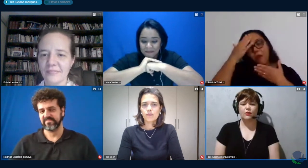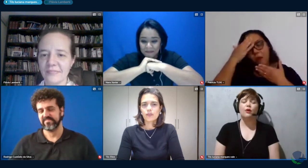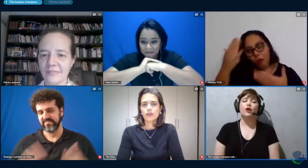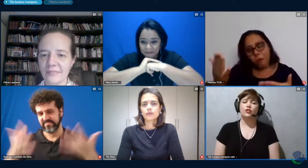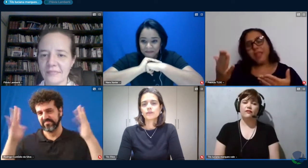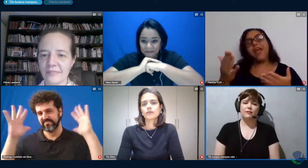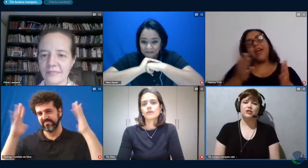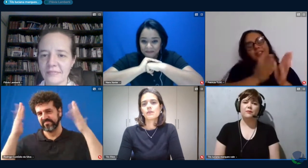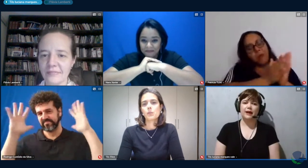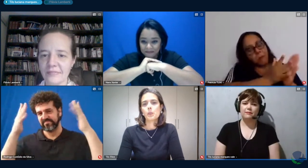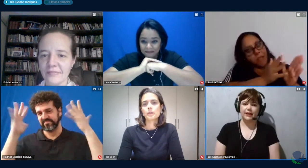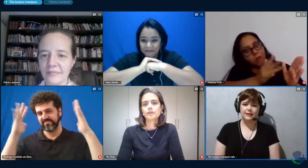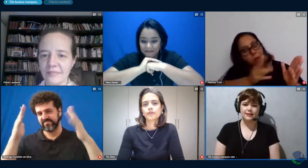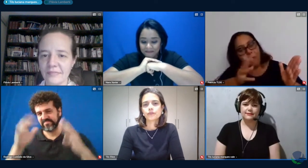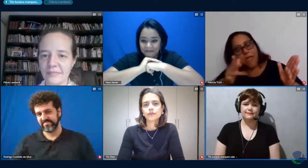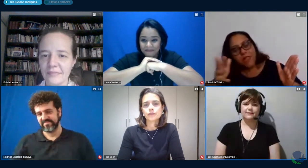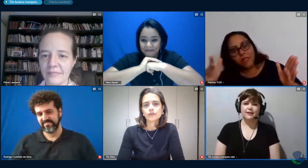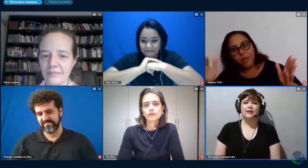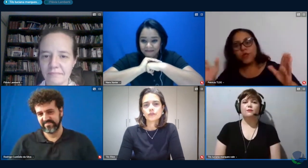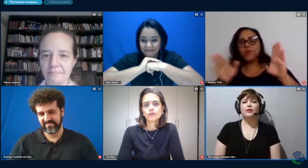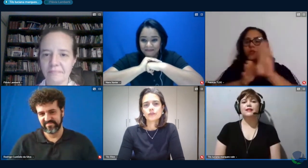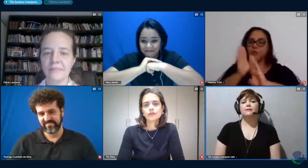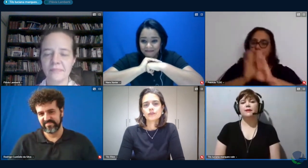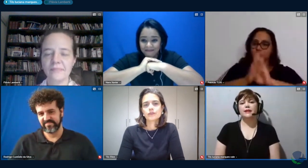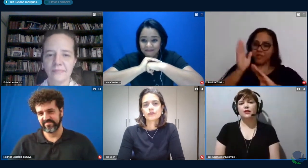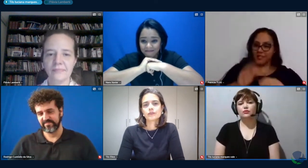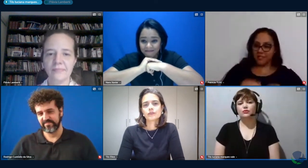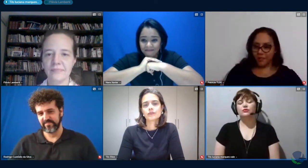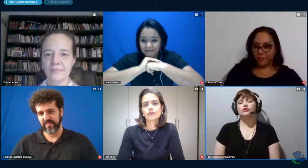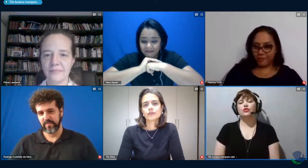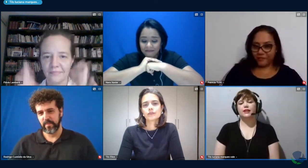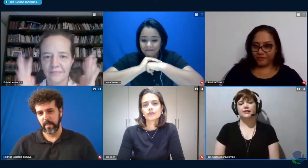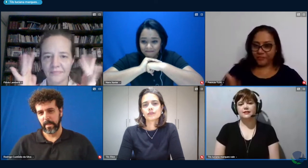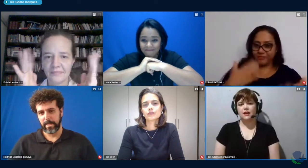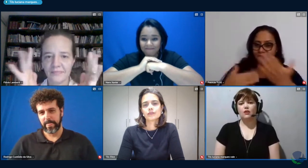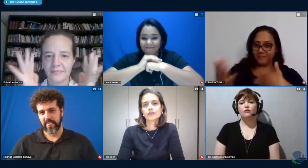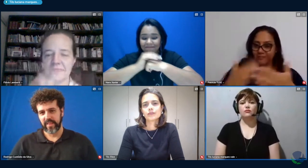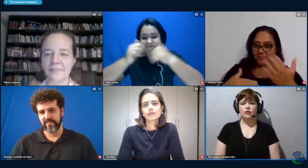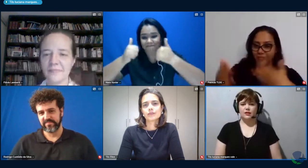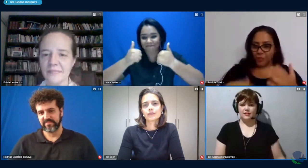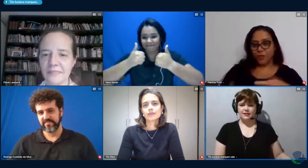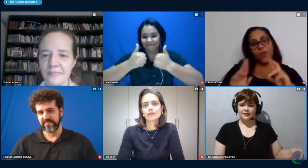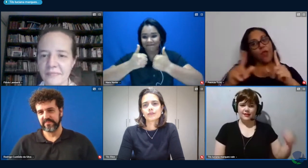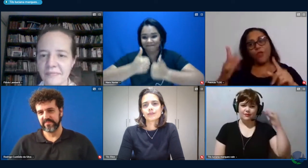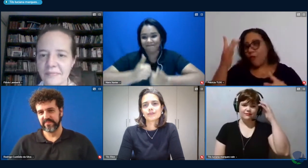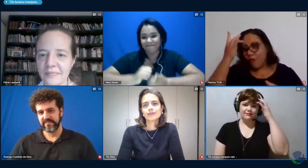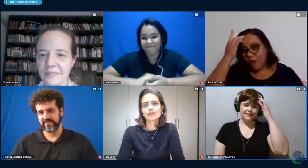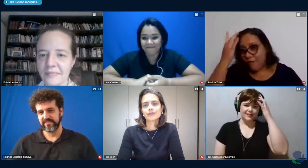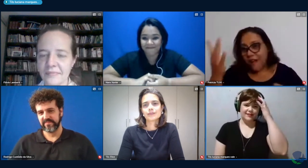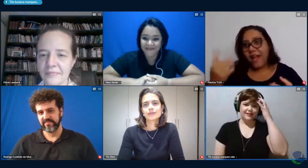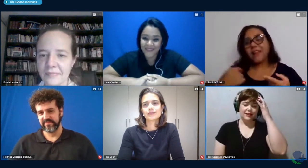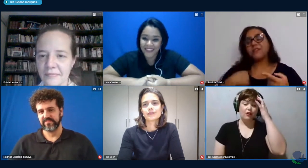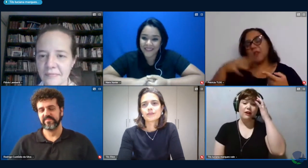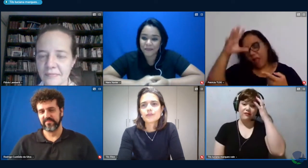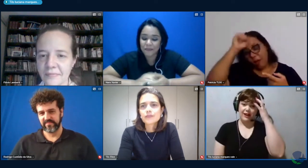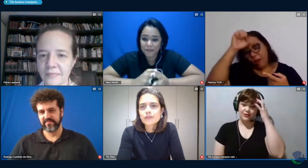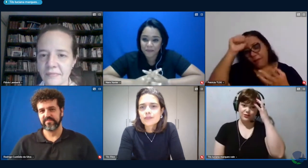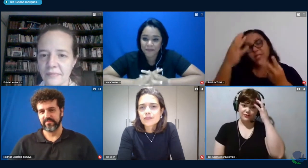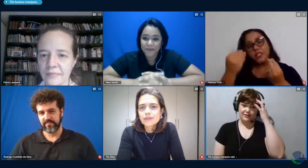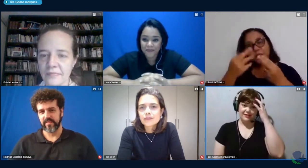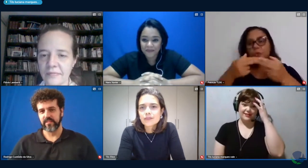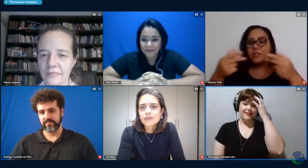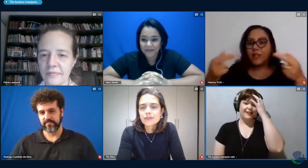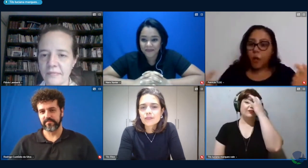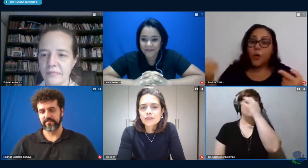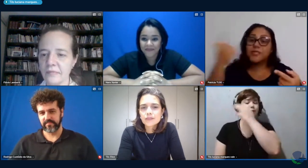de sinais. Então, novamente, parabéns por esse período de orientação. Então, não é